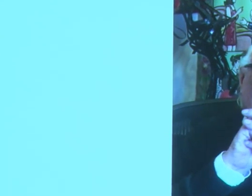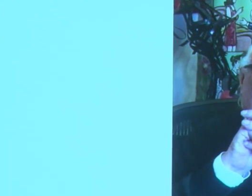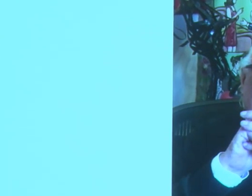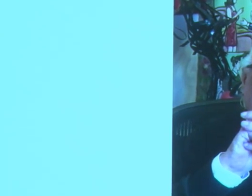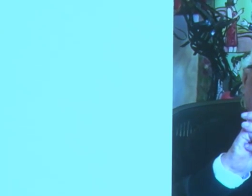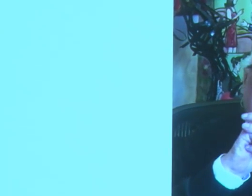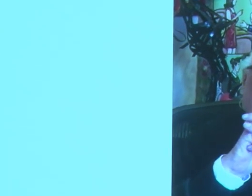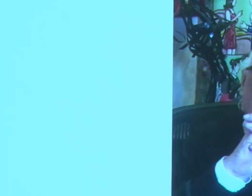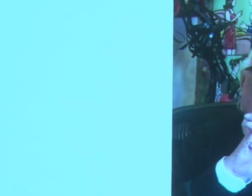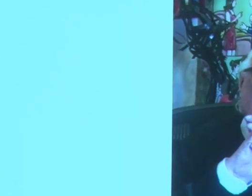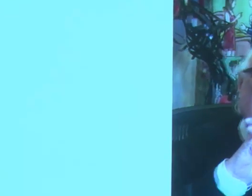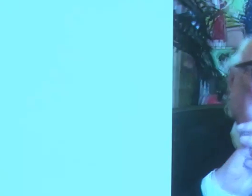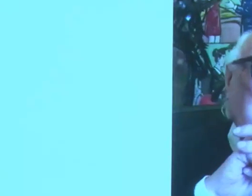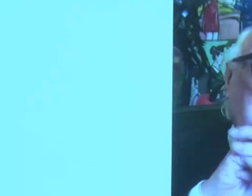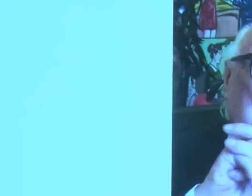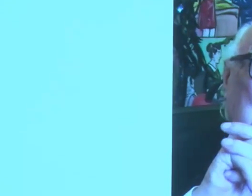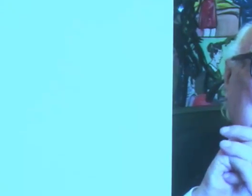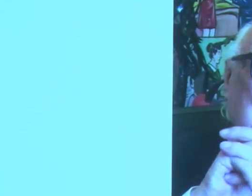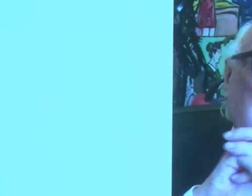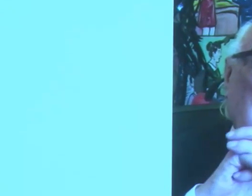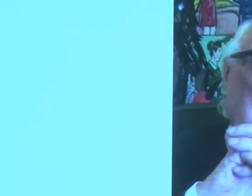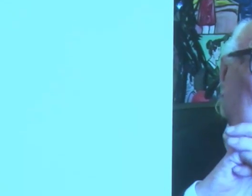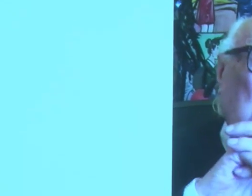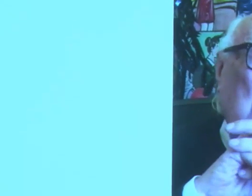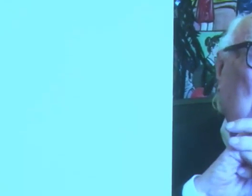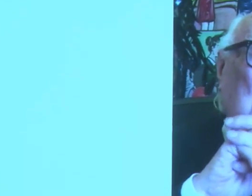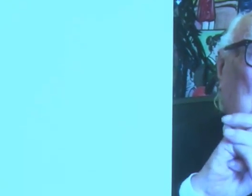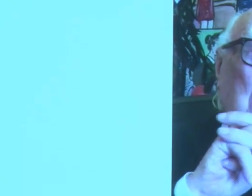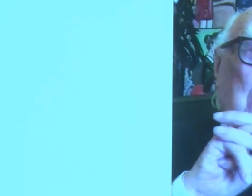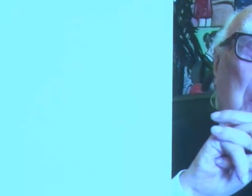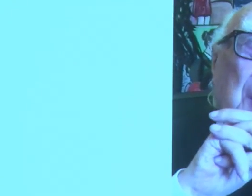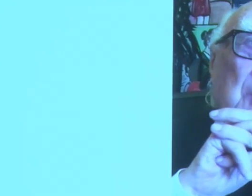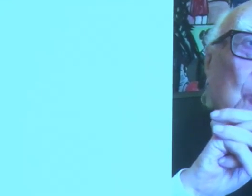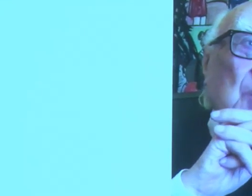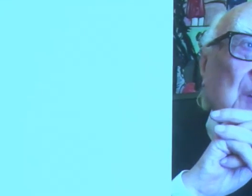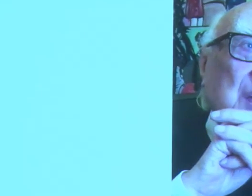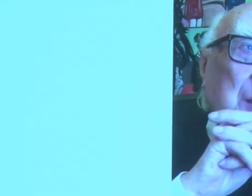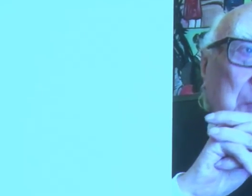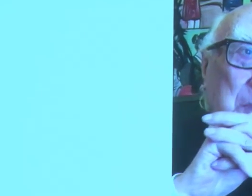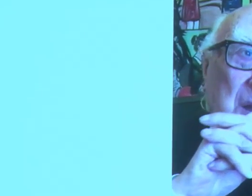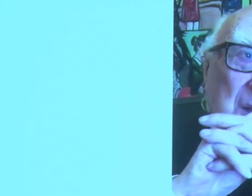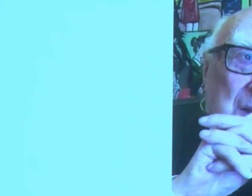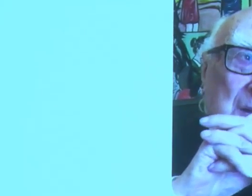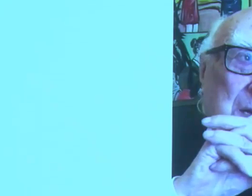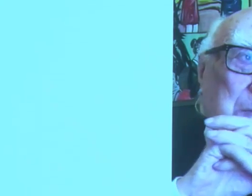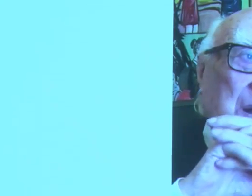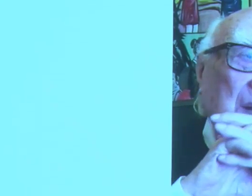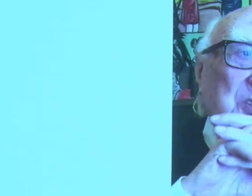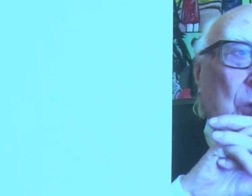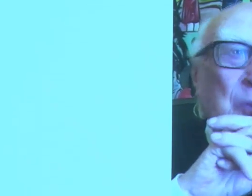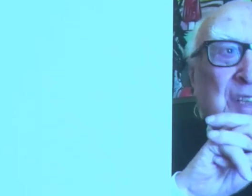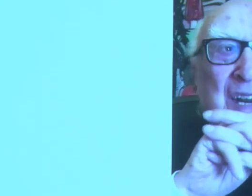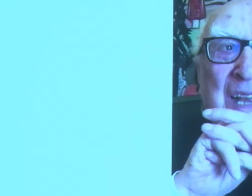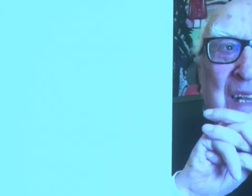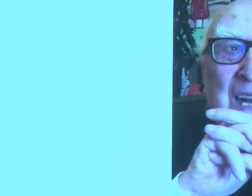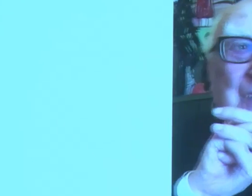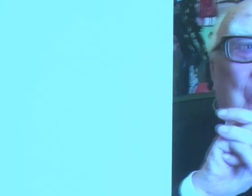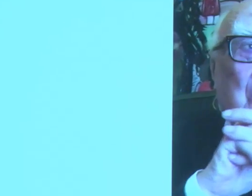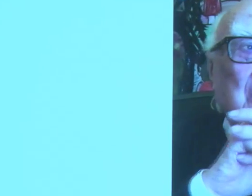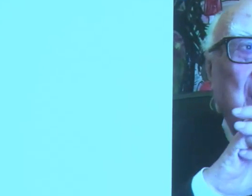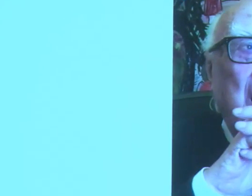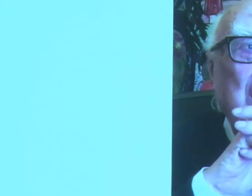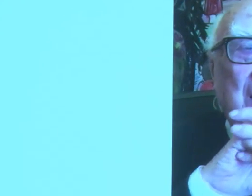torinesi si erano camuffati benissimo mi è piaciuta sempre per la geometria